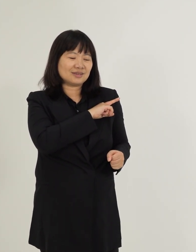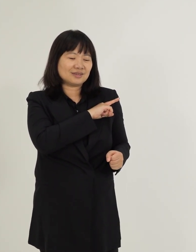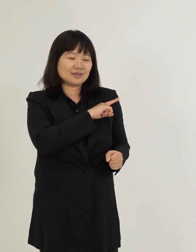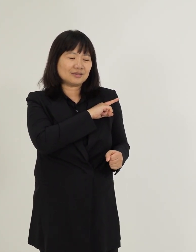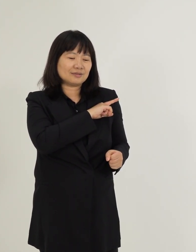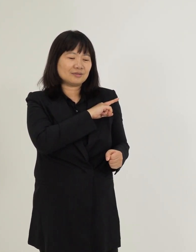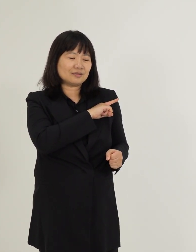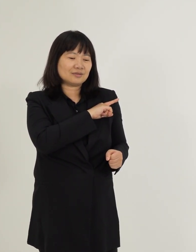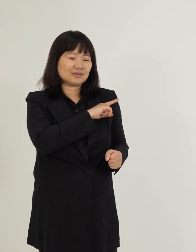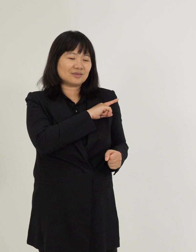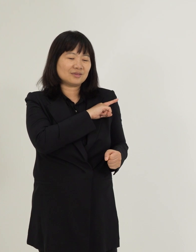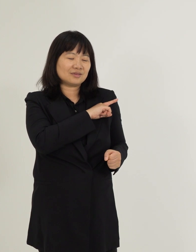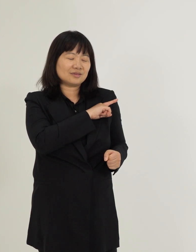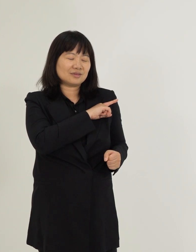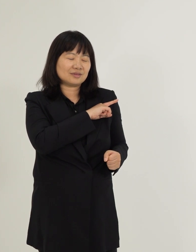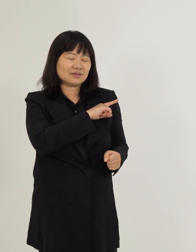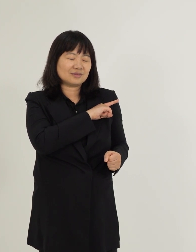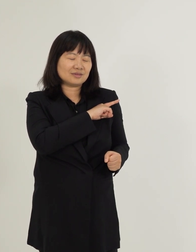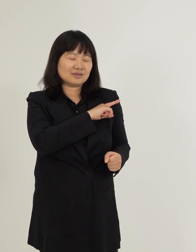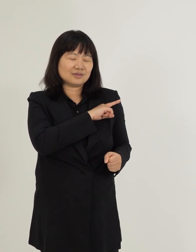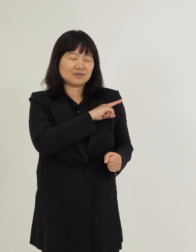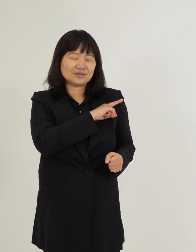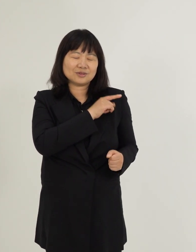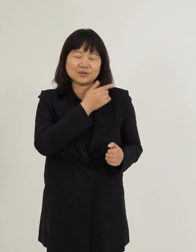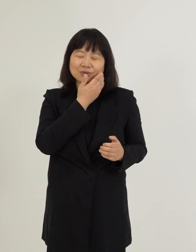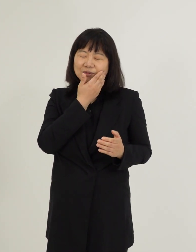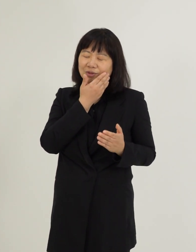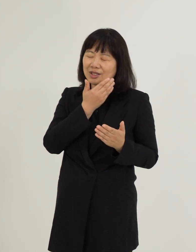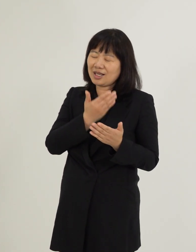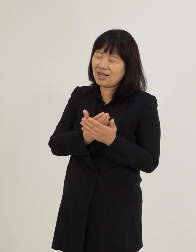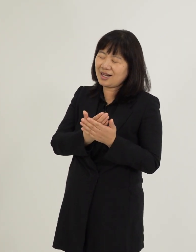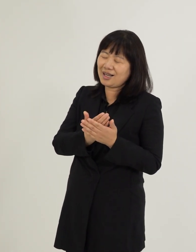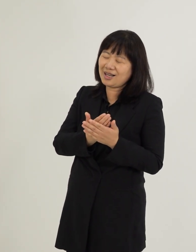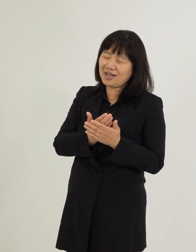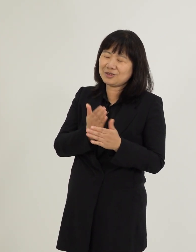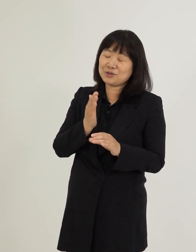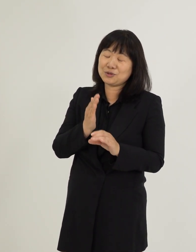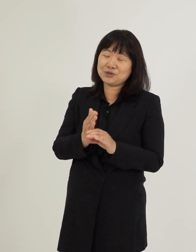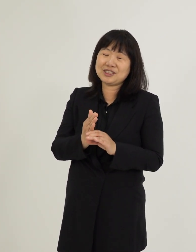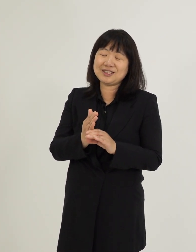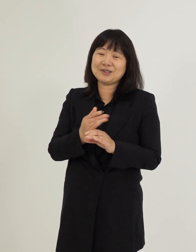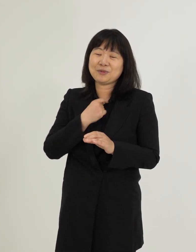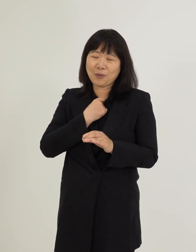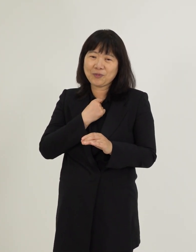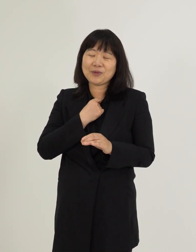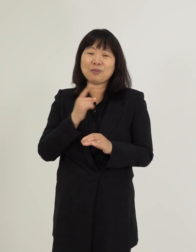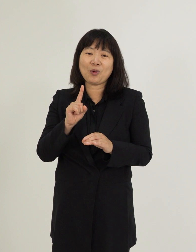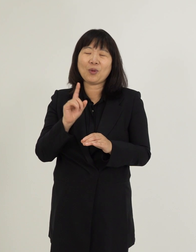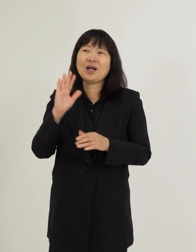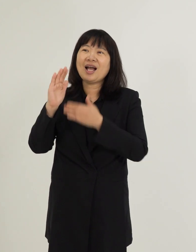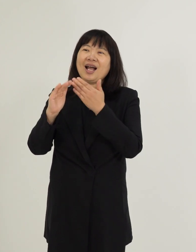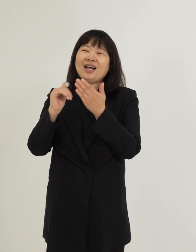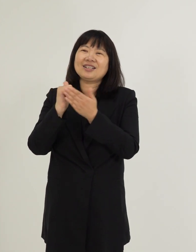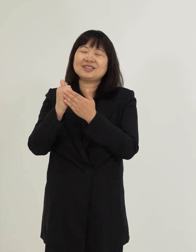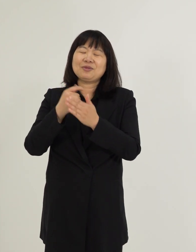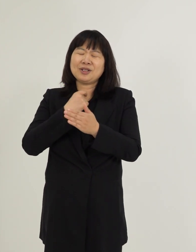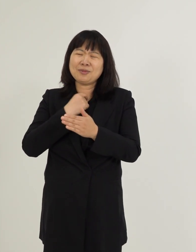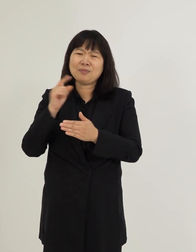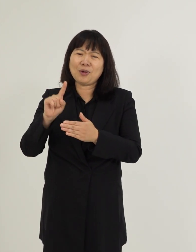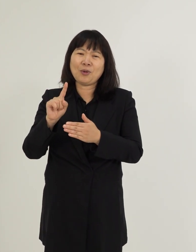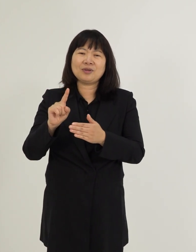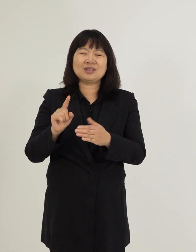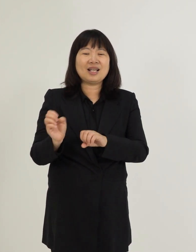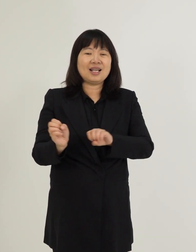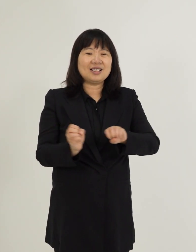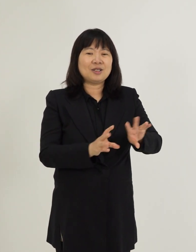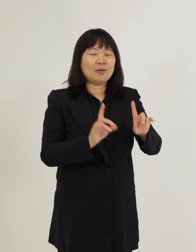절절한 중심 하나님의 니즈가 뭘까요? 잃어버린 백성들을 되돌려주고 만민이 기도하는